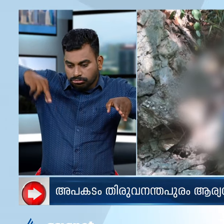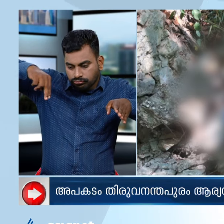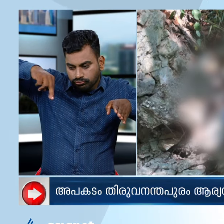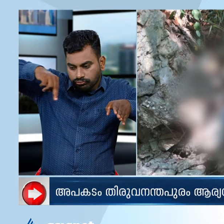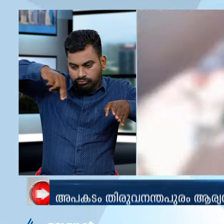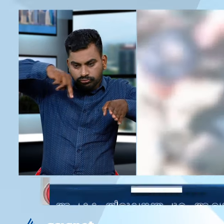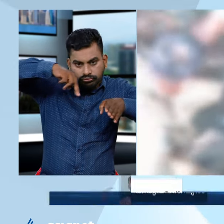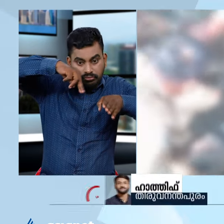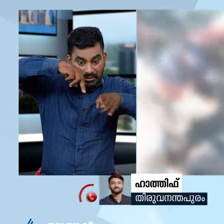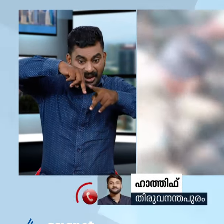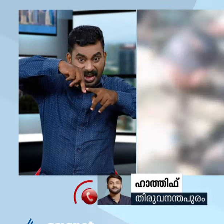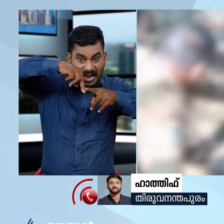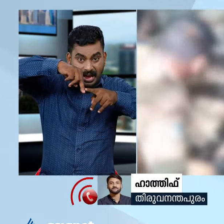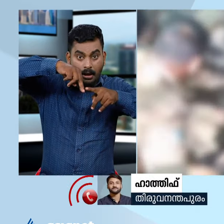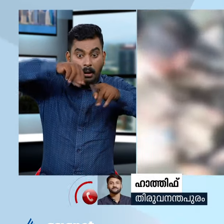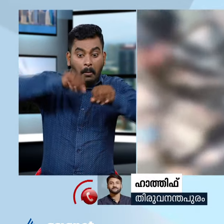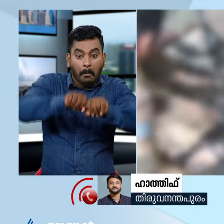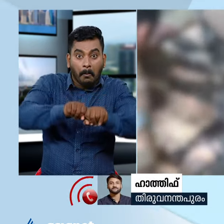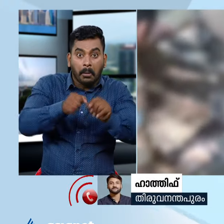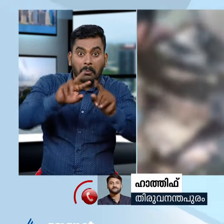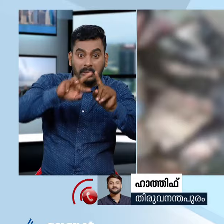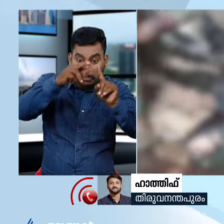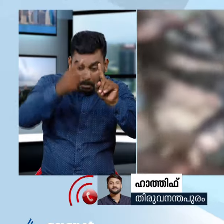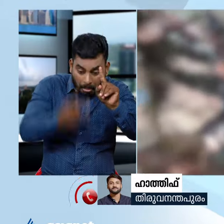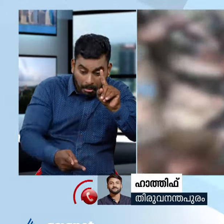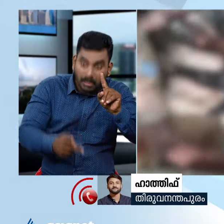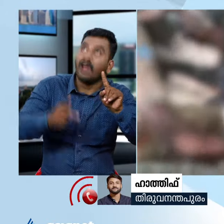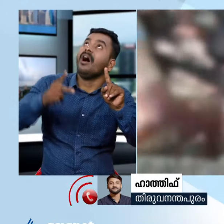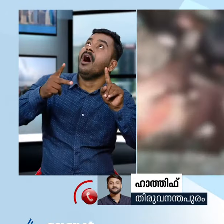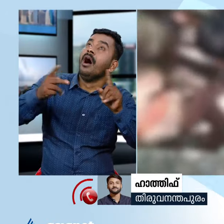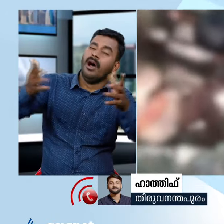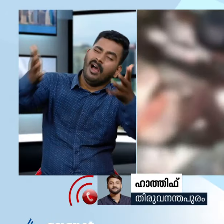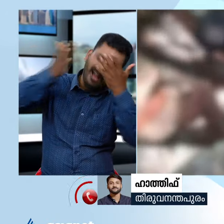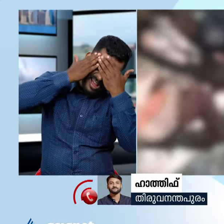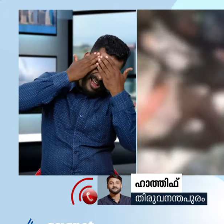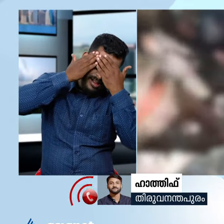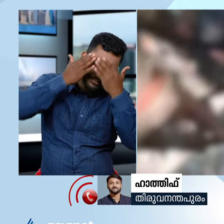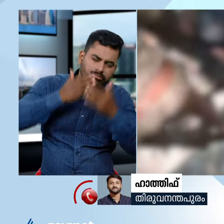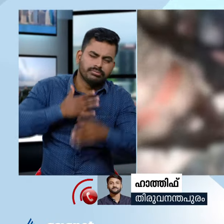പൊട്ടിയ സ്ലാബിന്റെ കഷ്ണം വീണ് പരിക്കേറ്റാണ് മരിച്ചതെന്നാണ് നമുക്കിപ്പോൾ